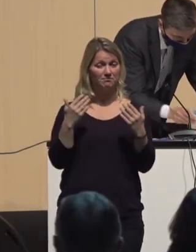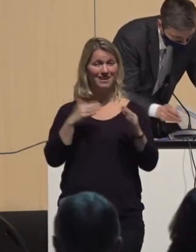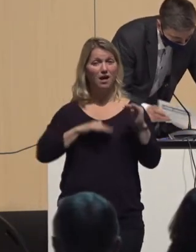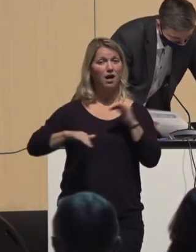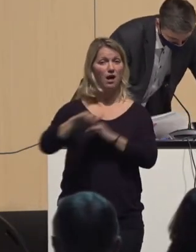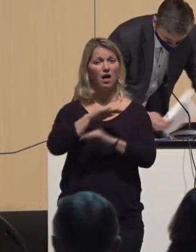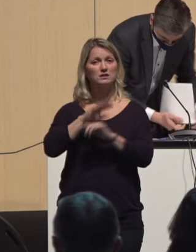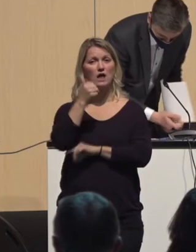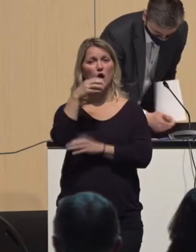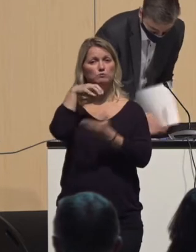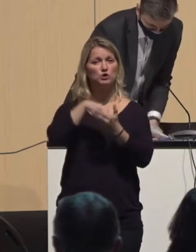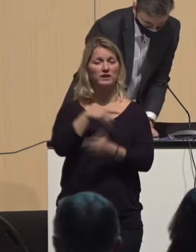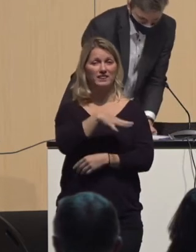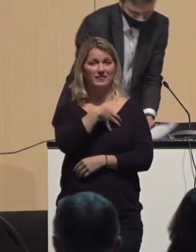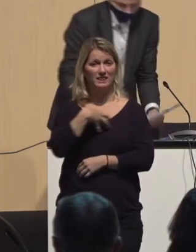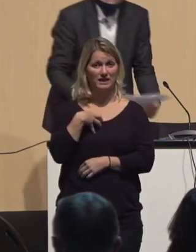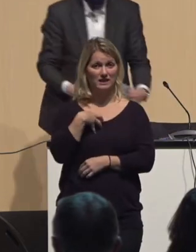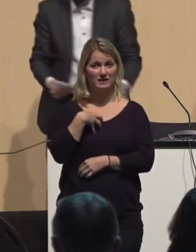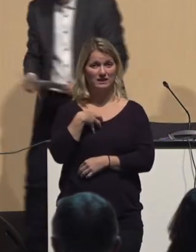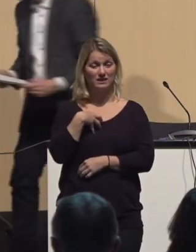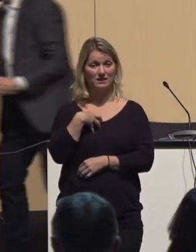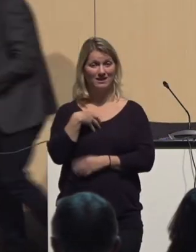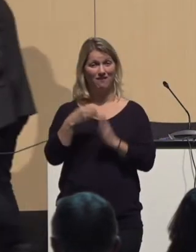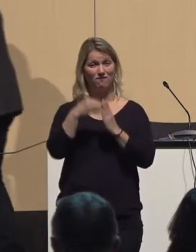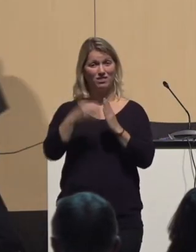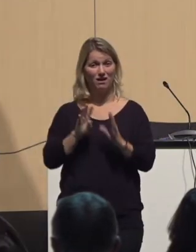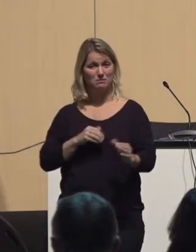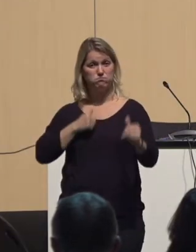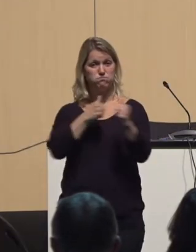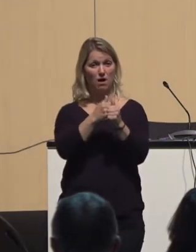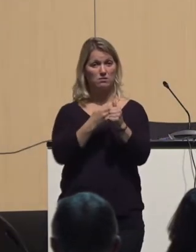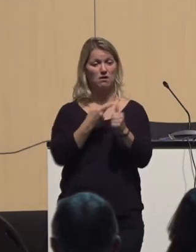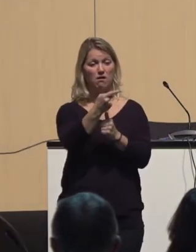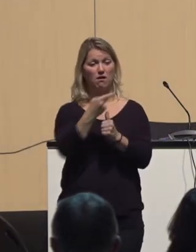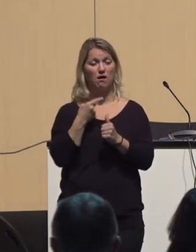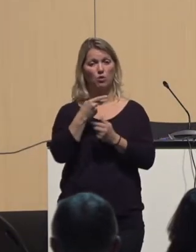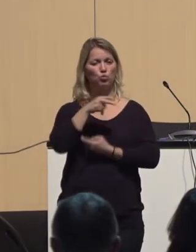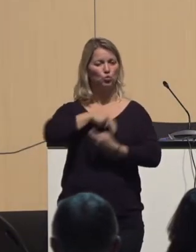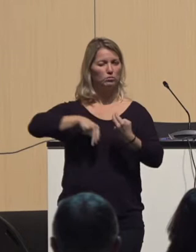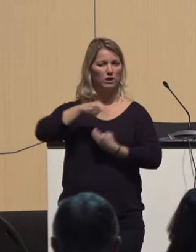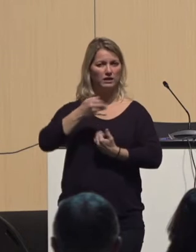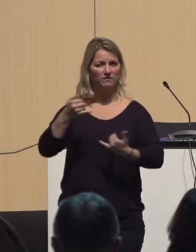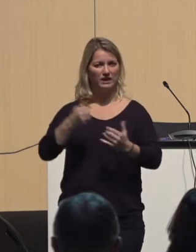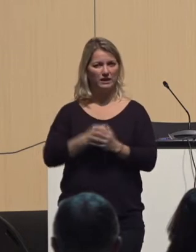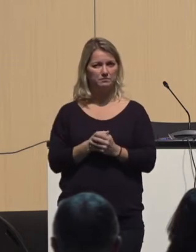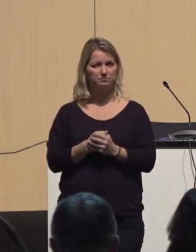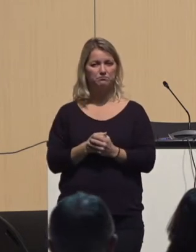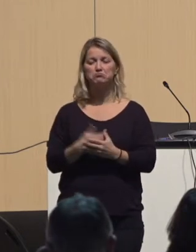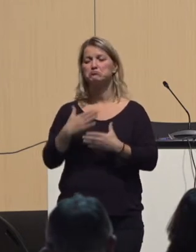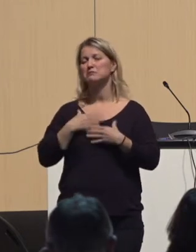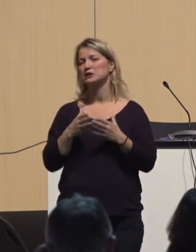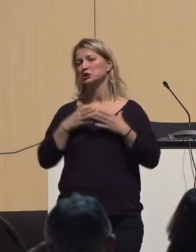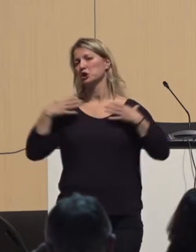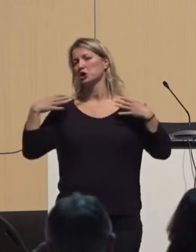Landeshauptstadt Dresden mit ihren Vertragspartnern umgeht. Die Landeshauptstadt Dresden ist Großveranstalter.